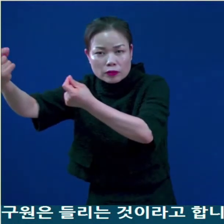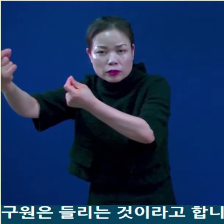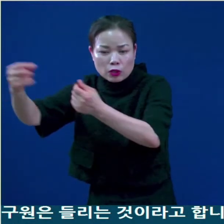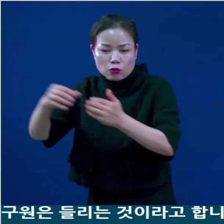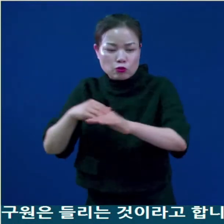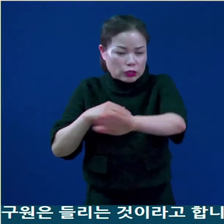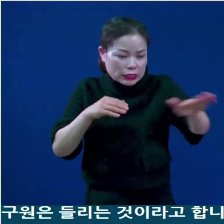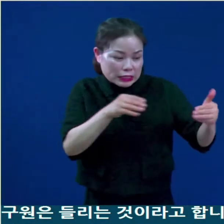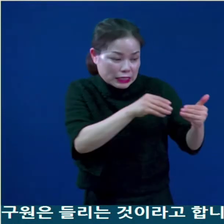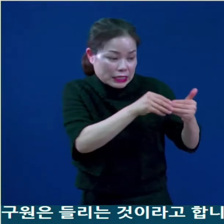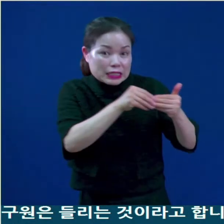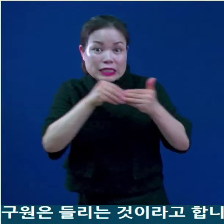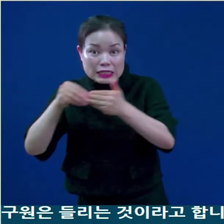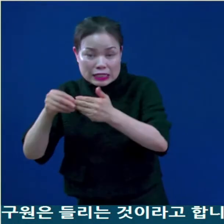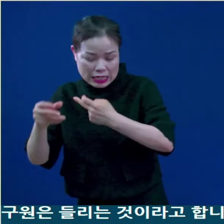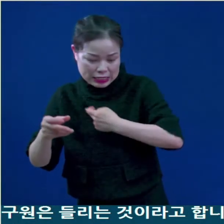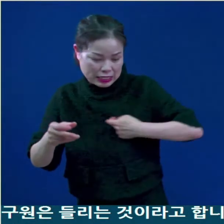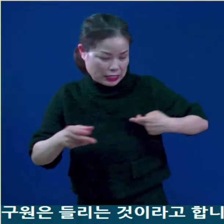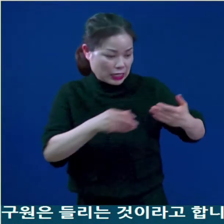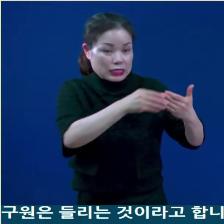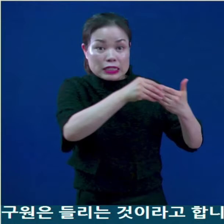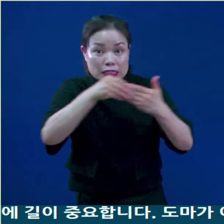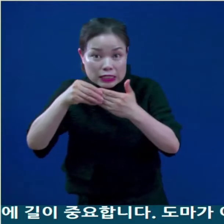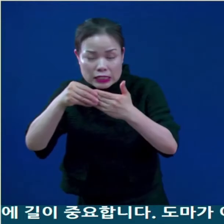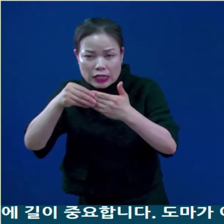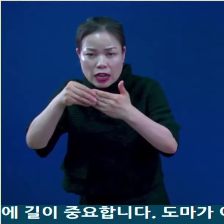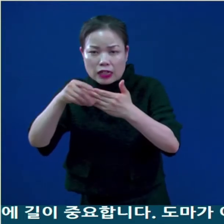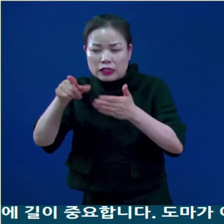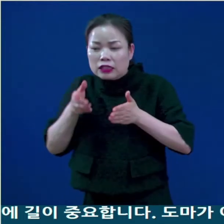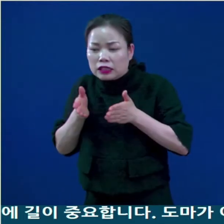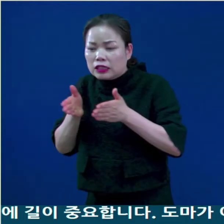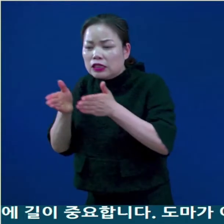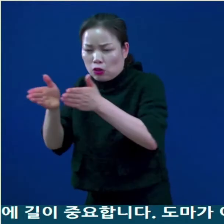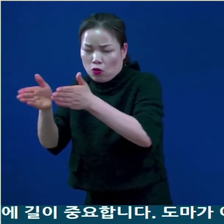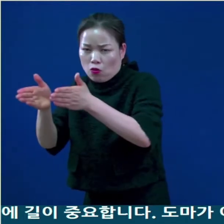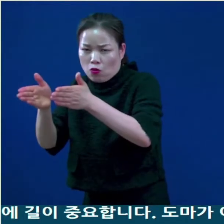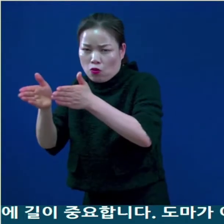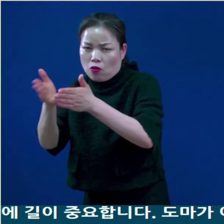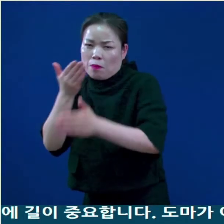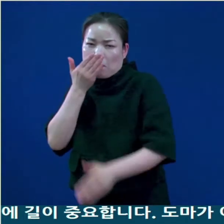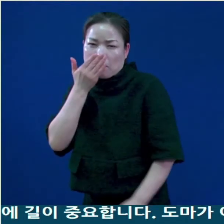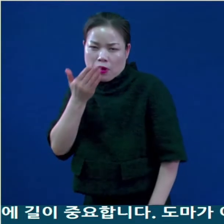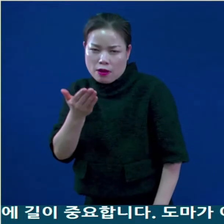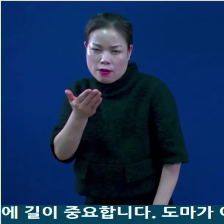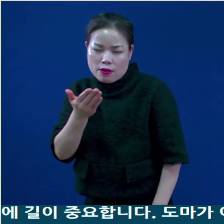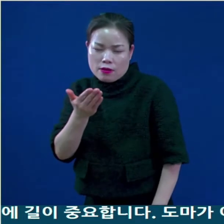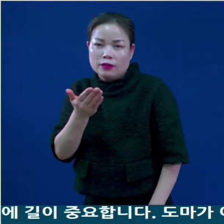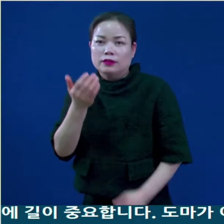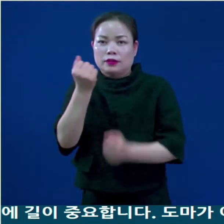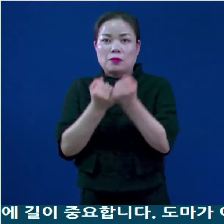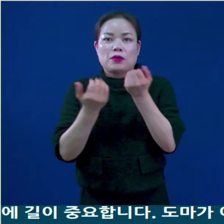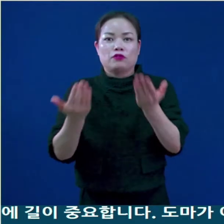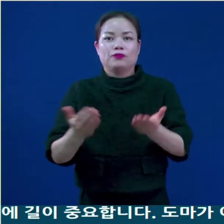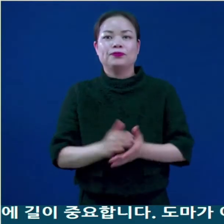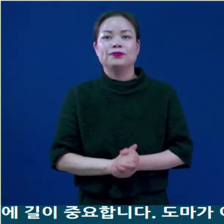이끄니까, 제자들을 이끄니까 제자들이 그 길로 갈 수 있다. 이 내용을 쫙 설명해 나가는